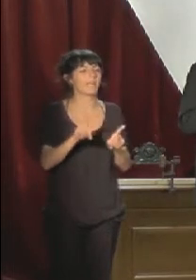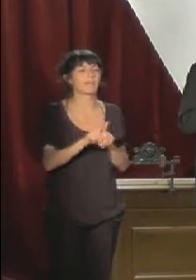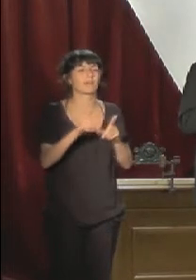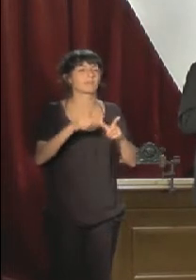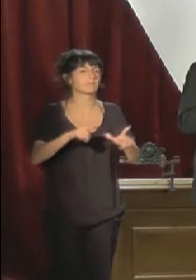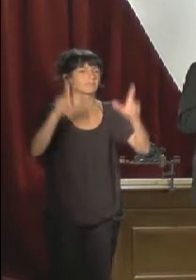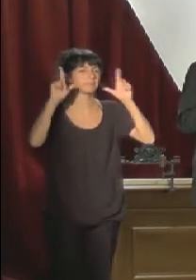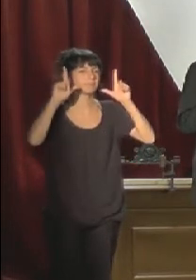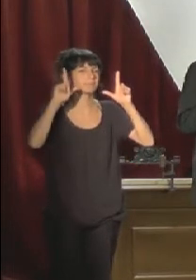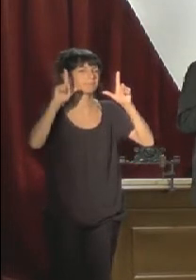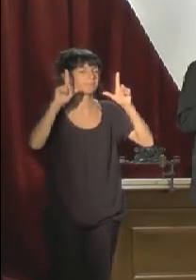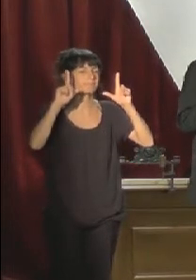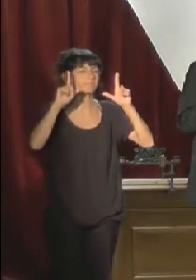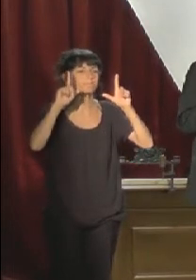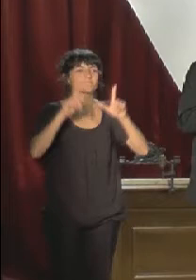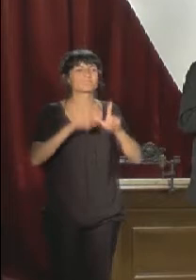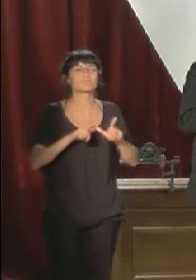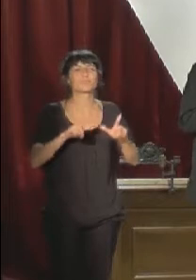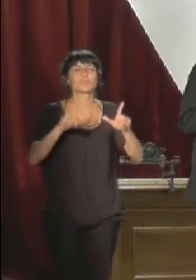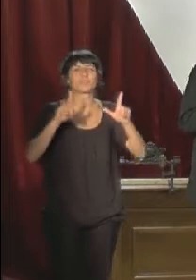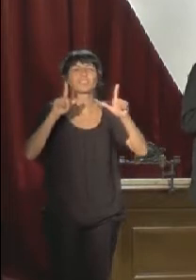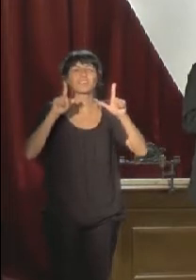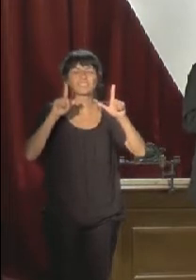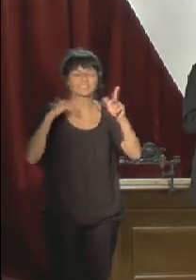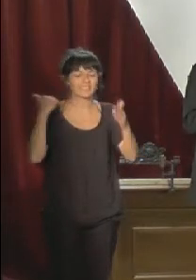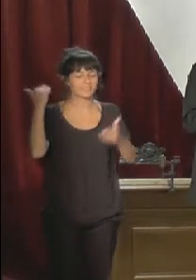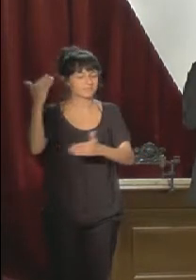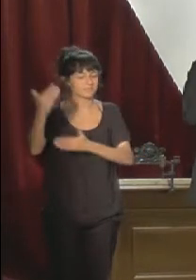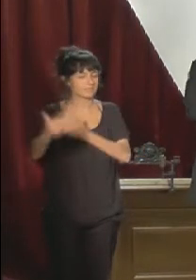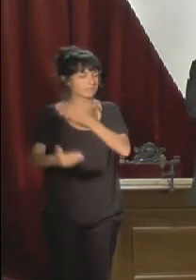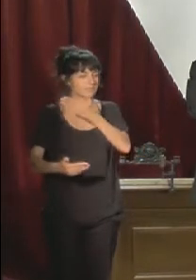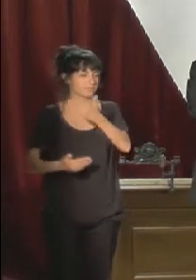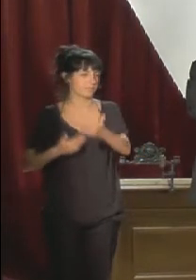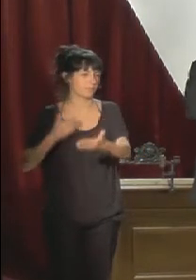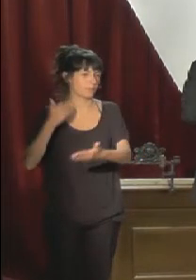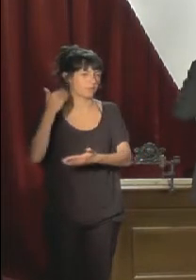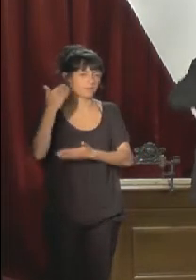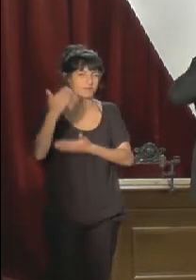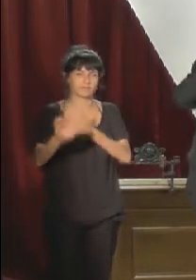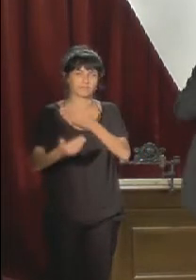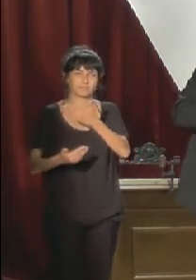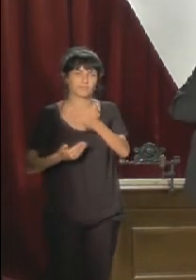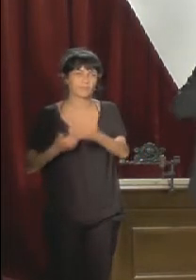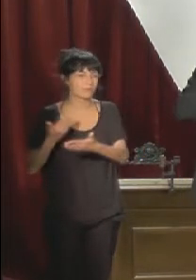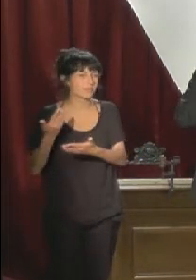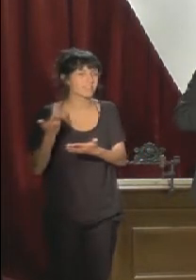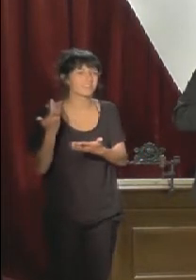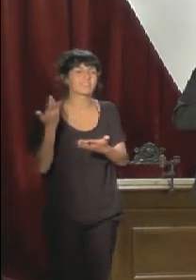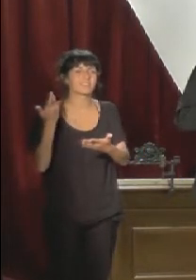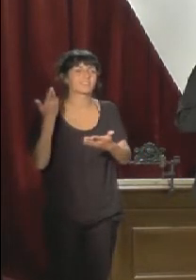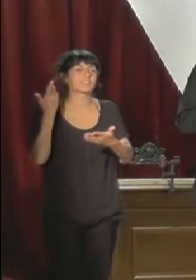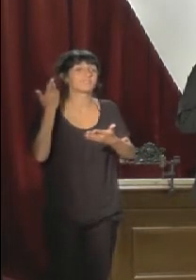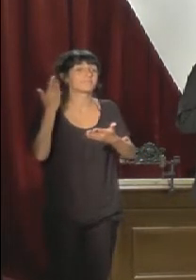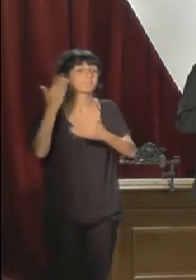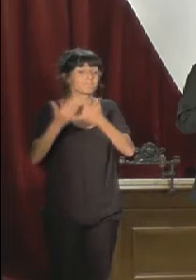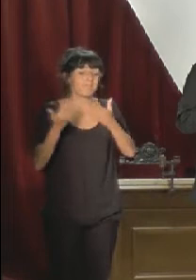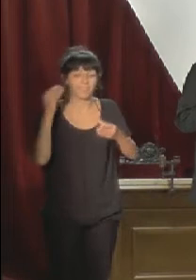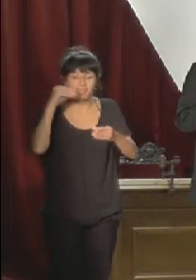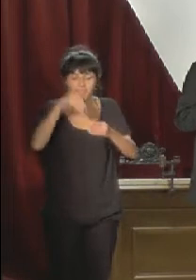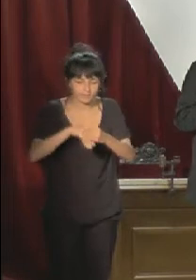protagonista dun proceso constituinte sendo suxeito político de